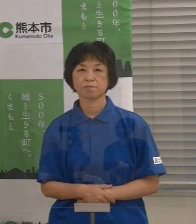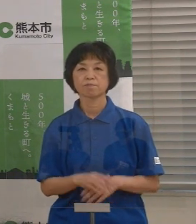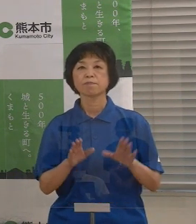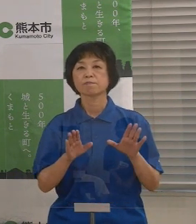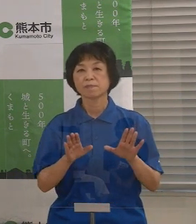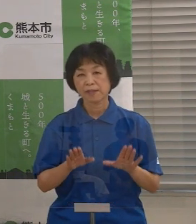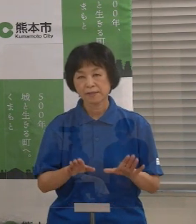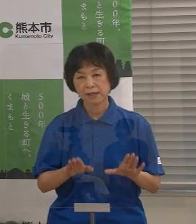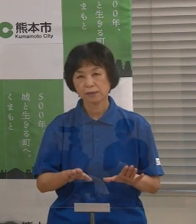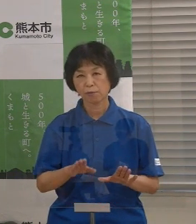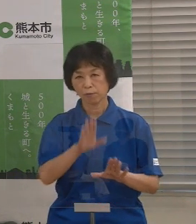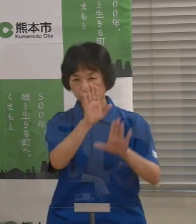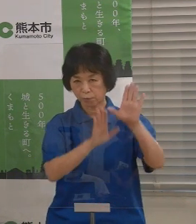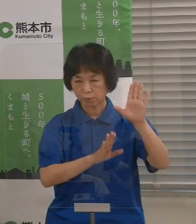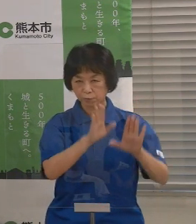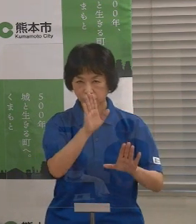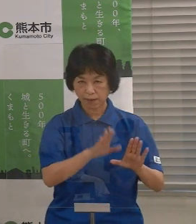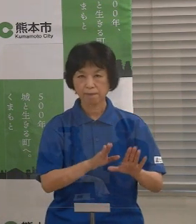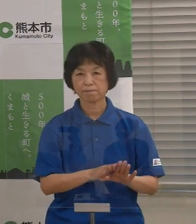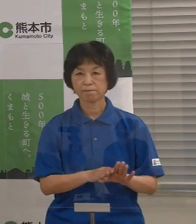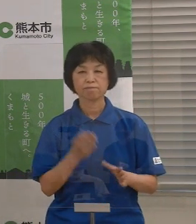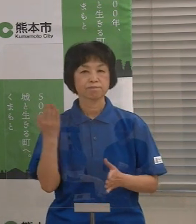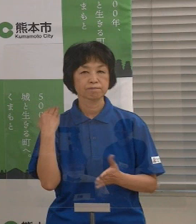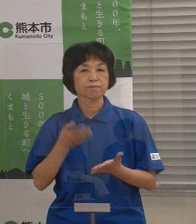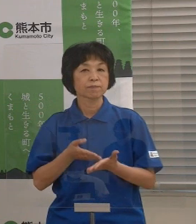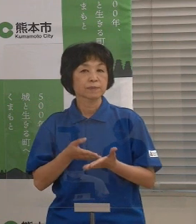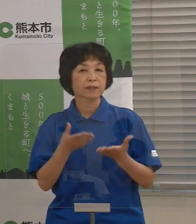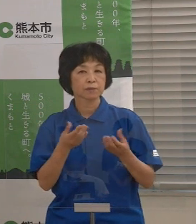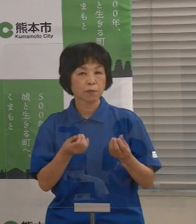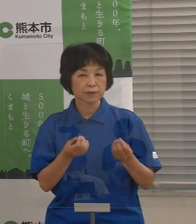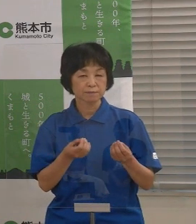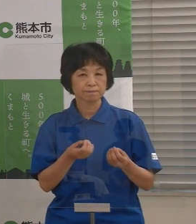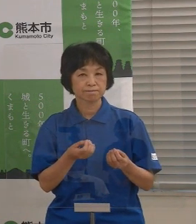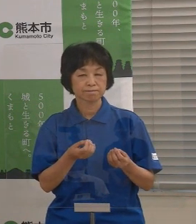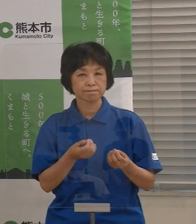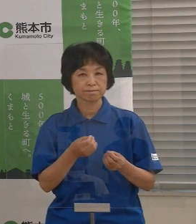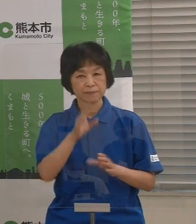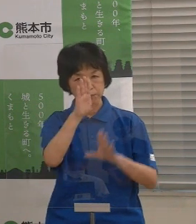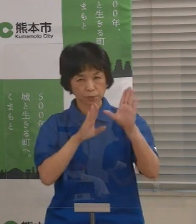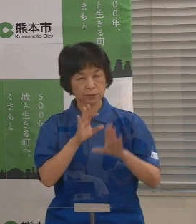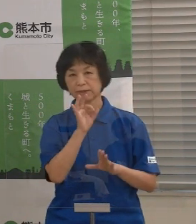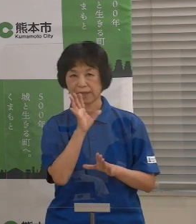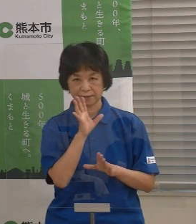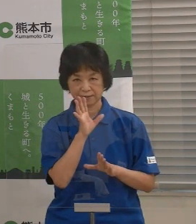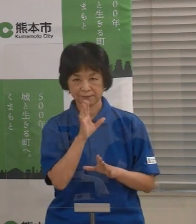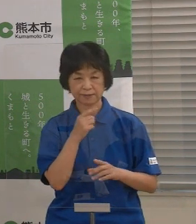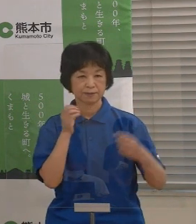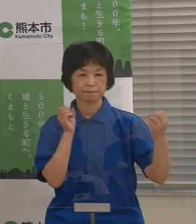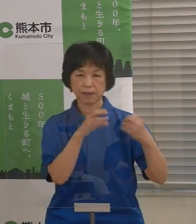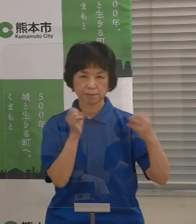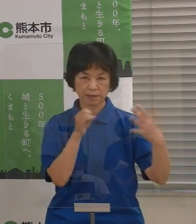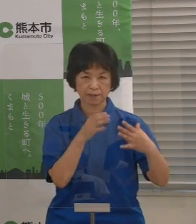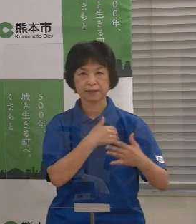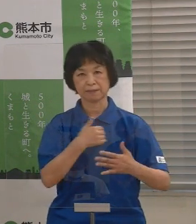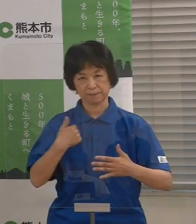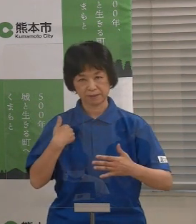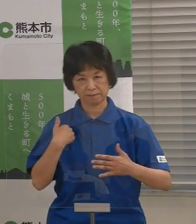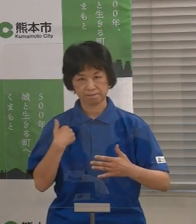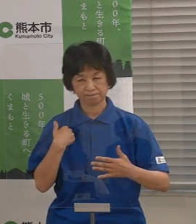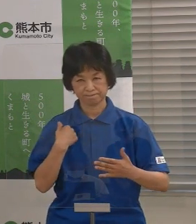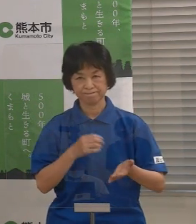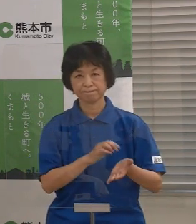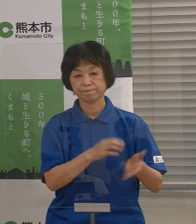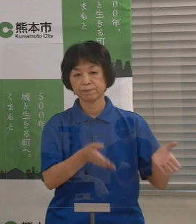現在の症状は先ほど申し上げました通り無症状、医師の疎通は可能です。感染症指定医療機関への